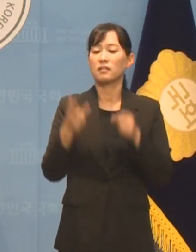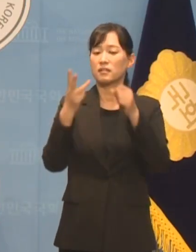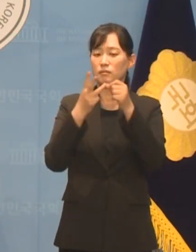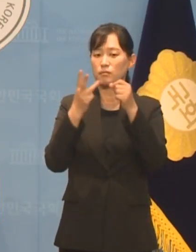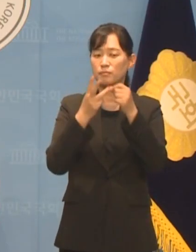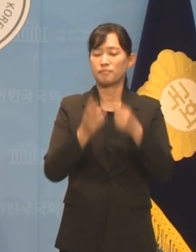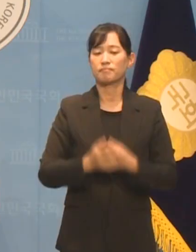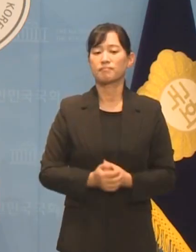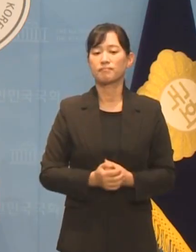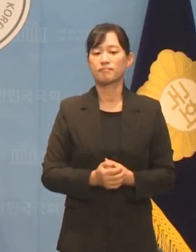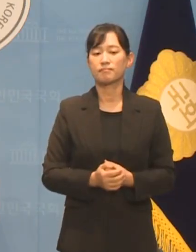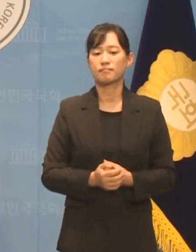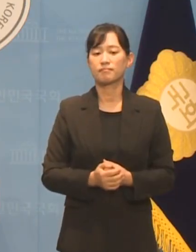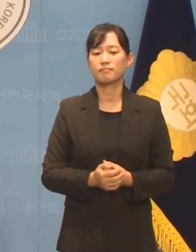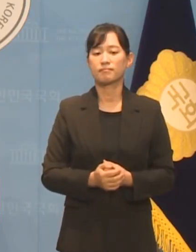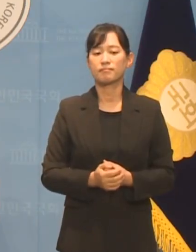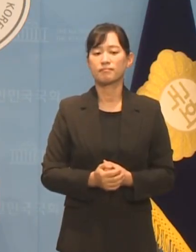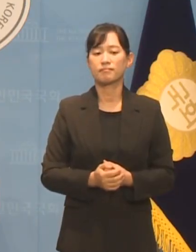번째,